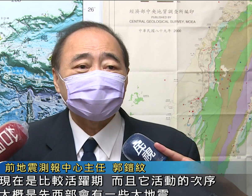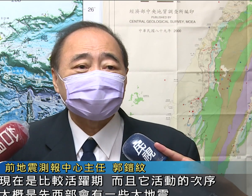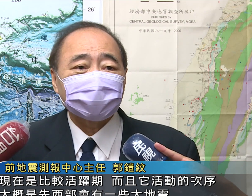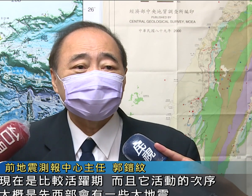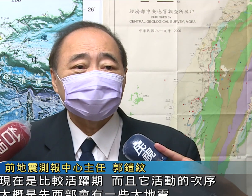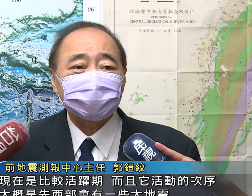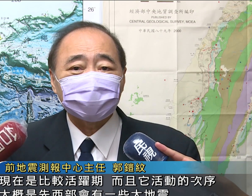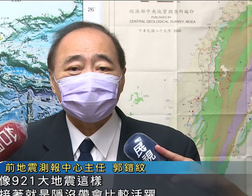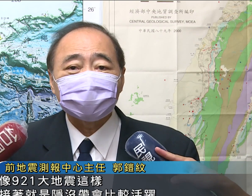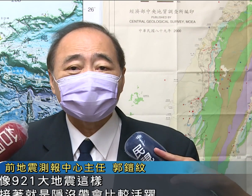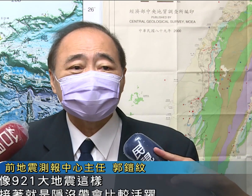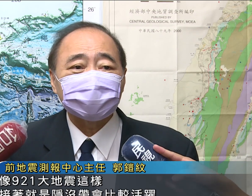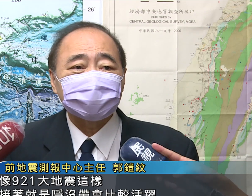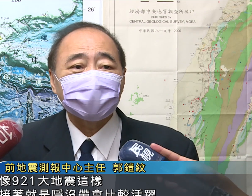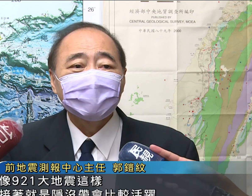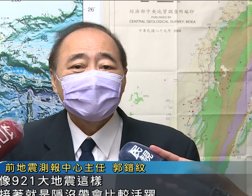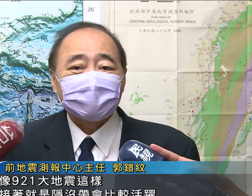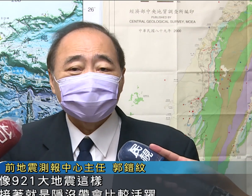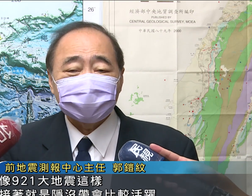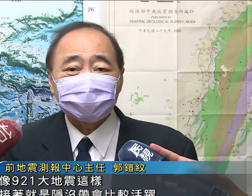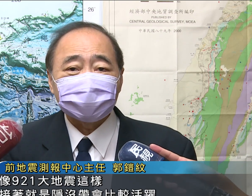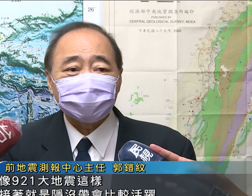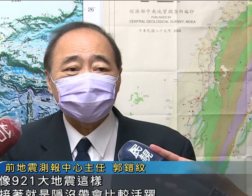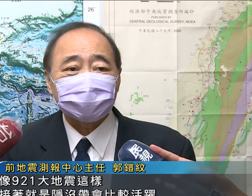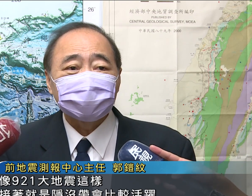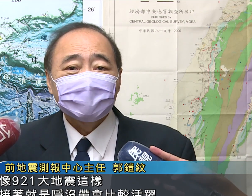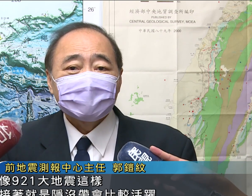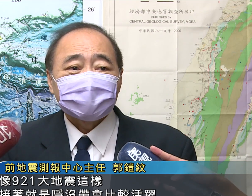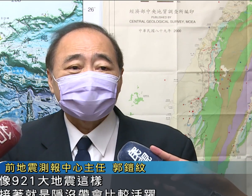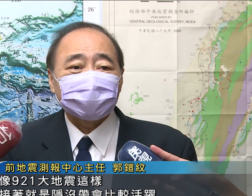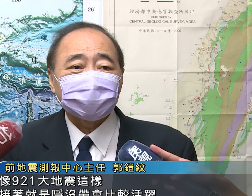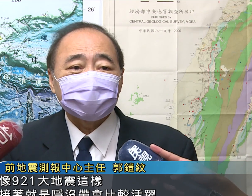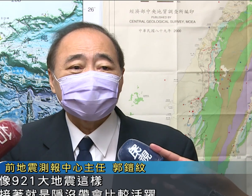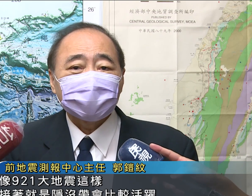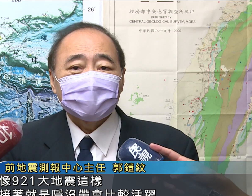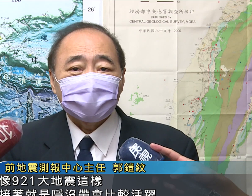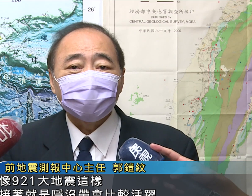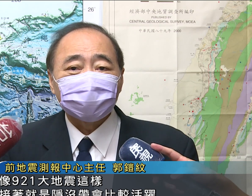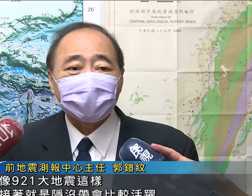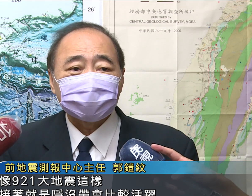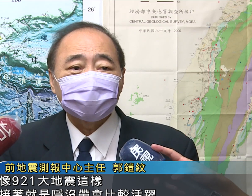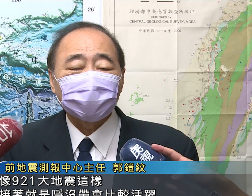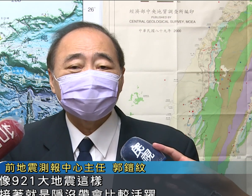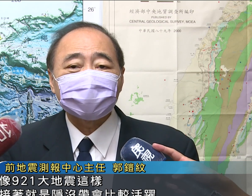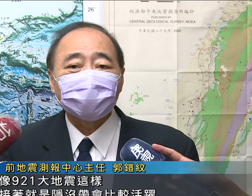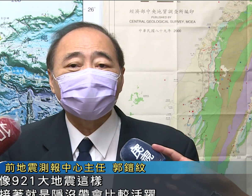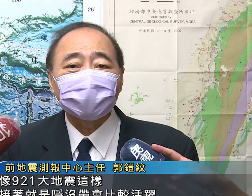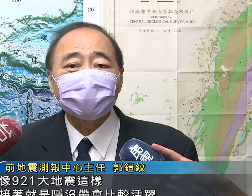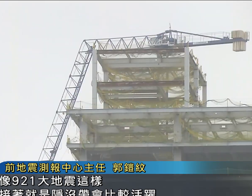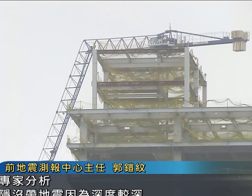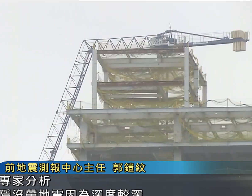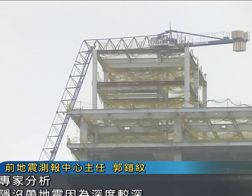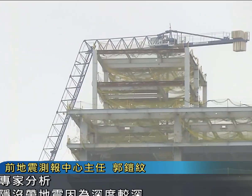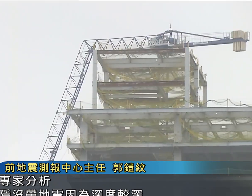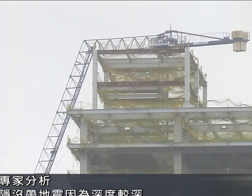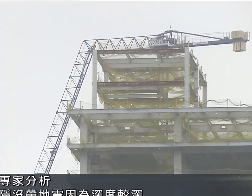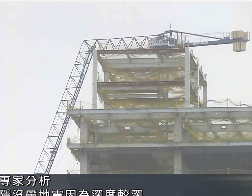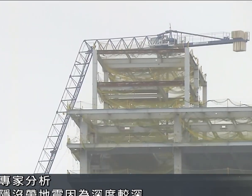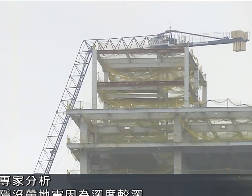大地震，像九二一大地震这样，然后接着就是那个隐末代会比较活跃。 专家分析，隐末代地